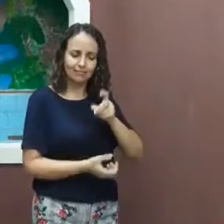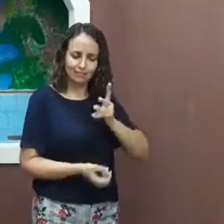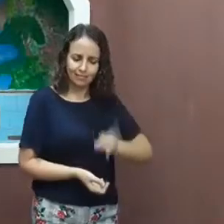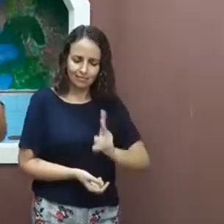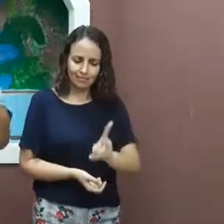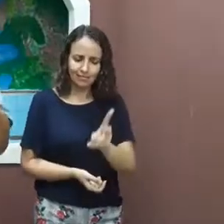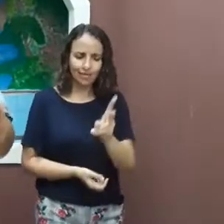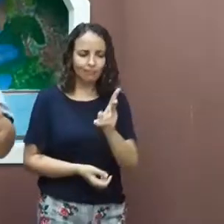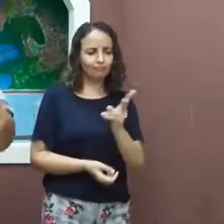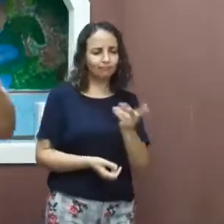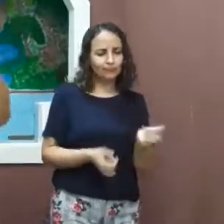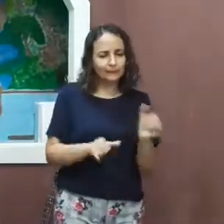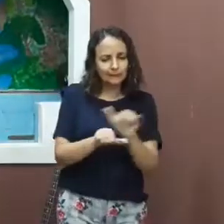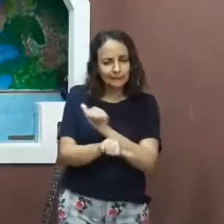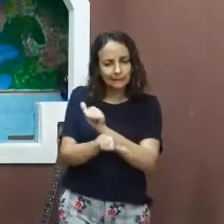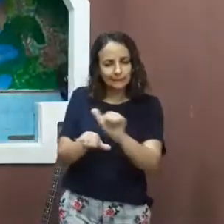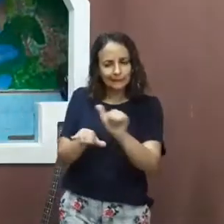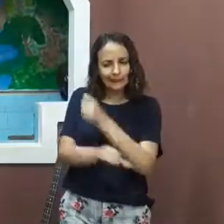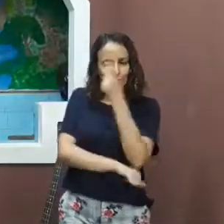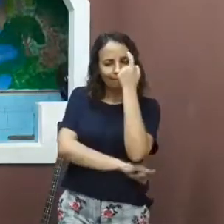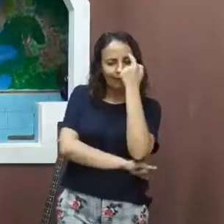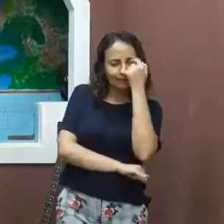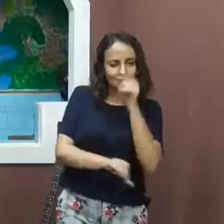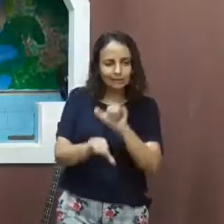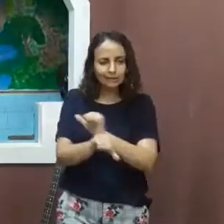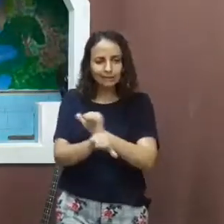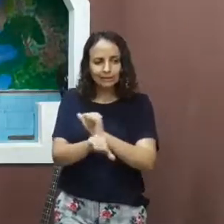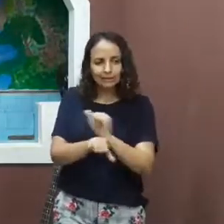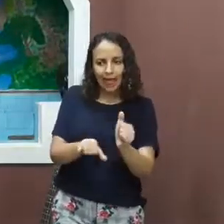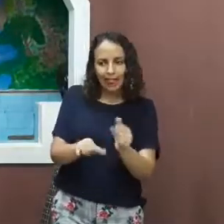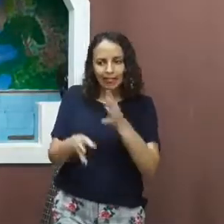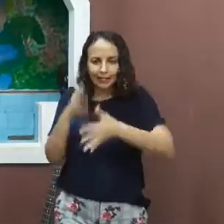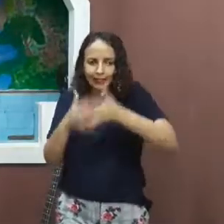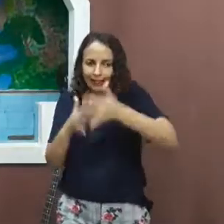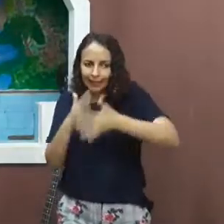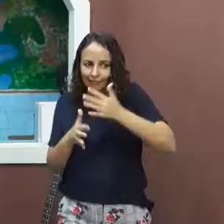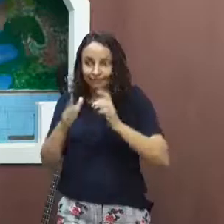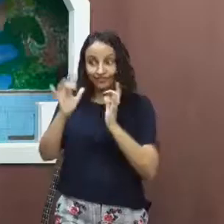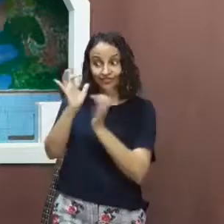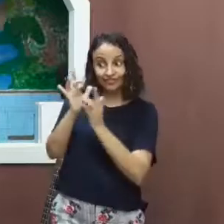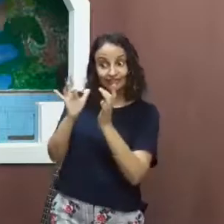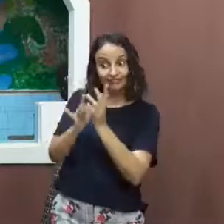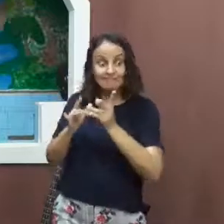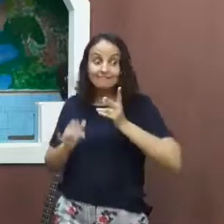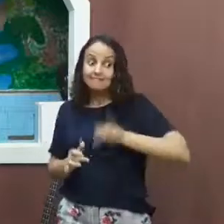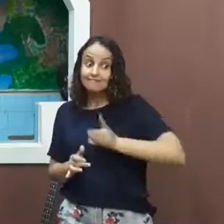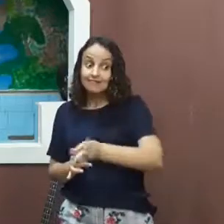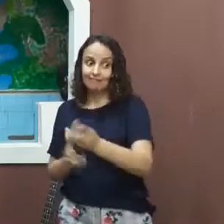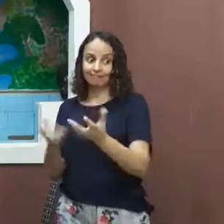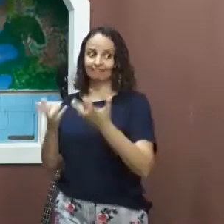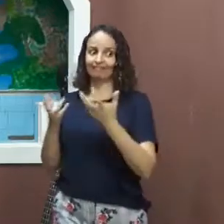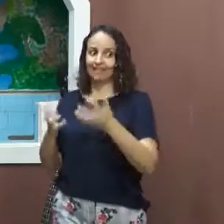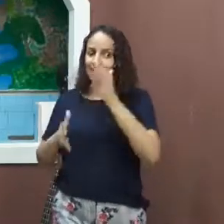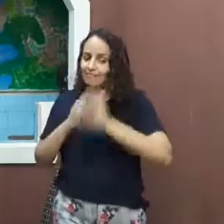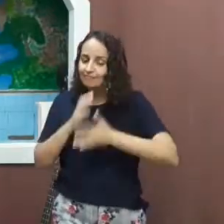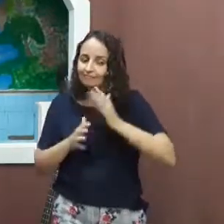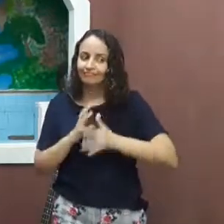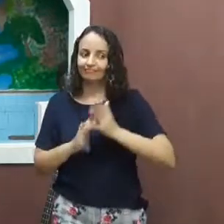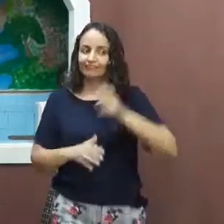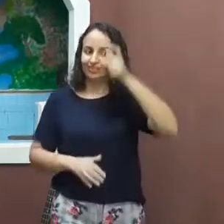que Jesus não cumprisse a missão dele. Ele sempre buscou estratégias, ele sempre